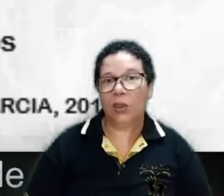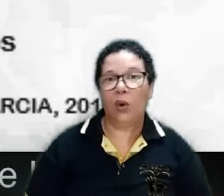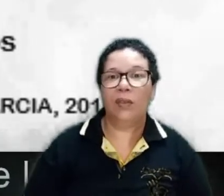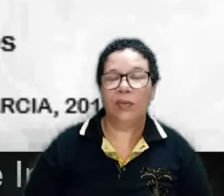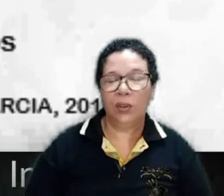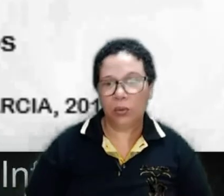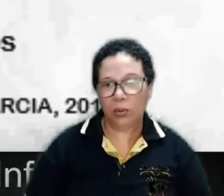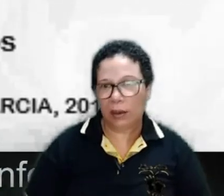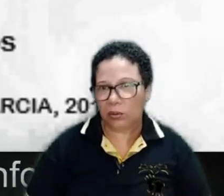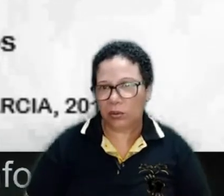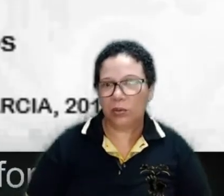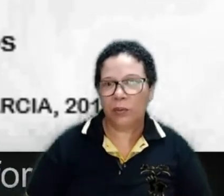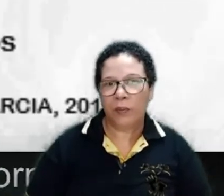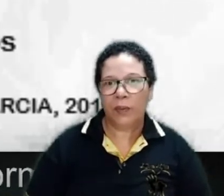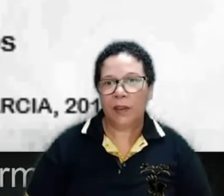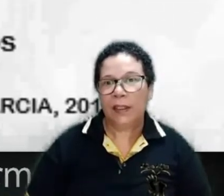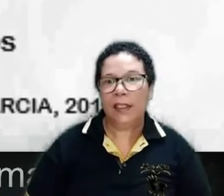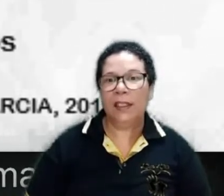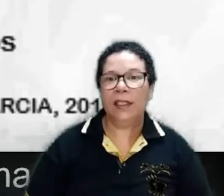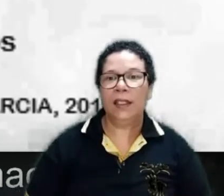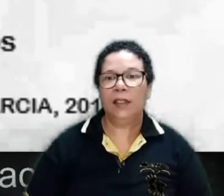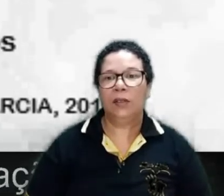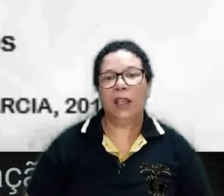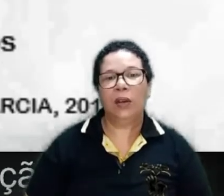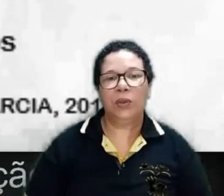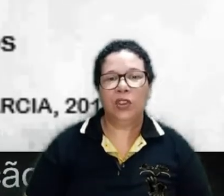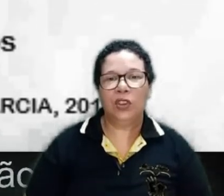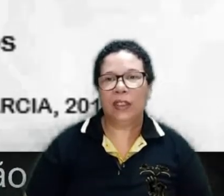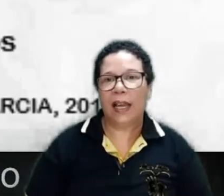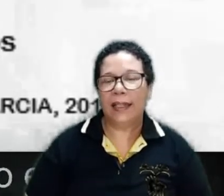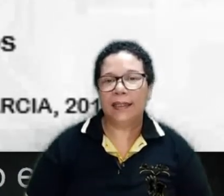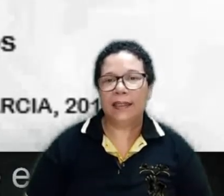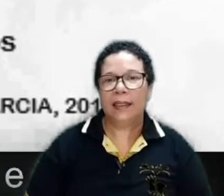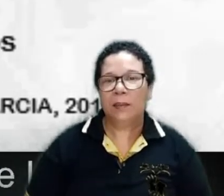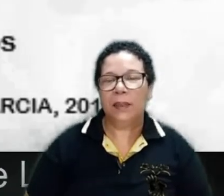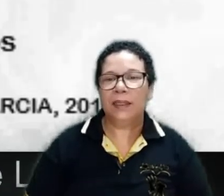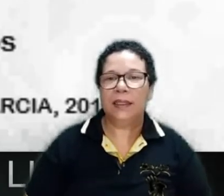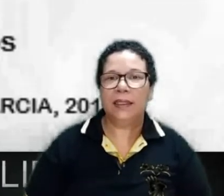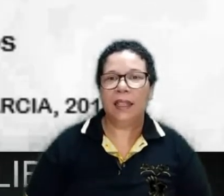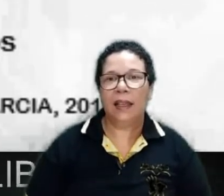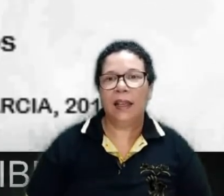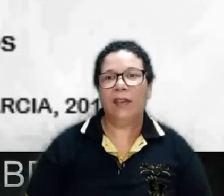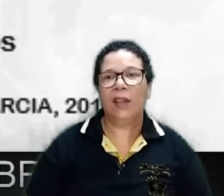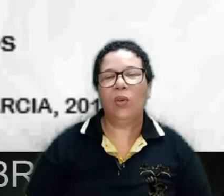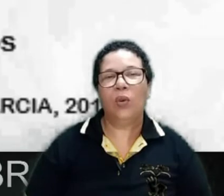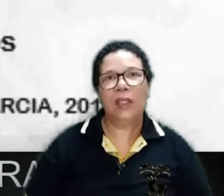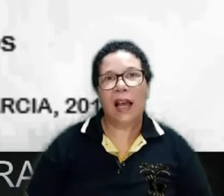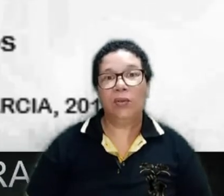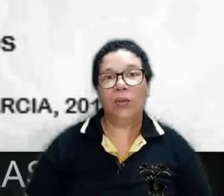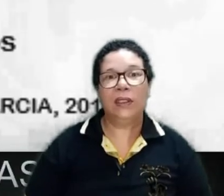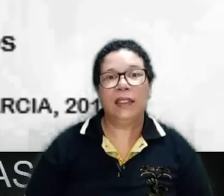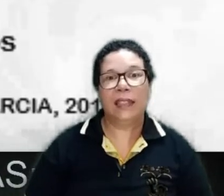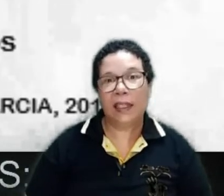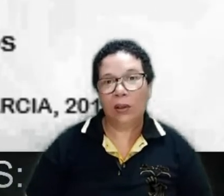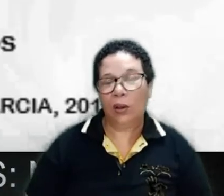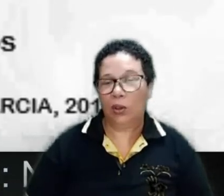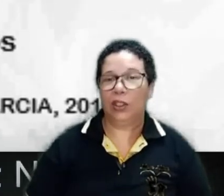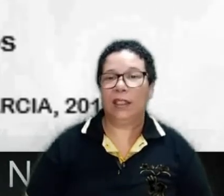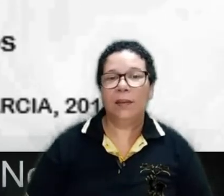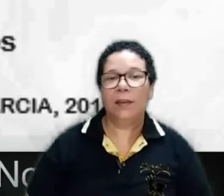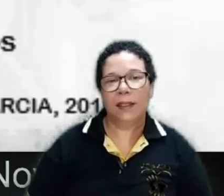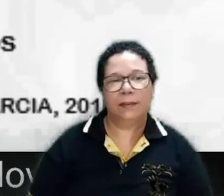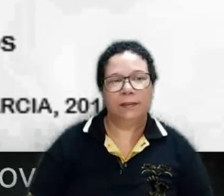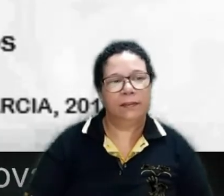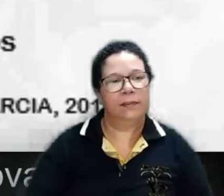conta o perfil do aluno, e os recursos digitais precisa levar em conta a fluência